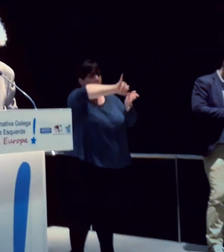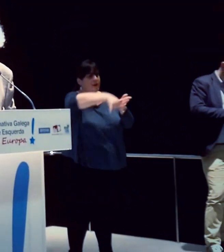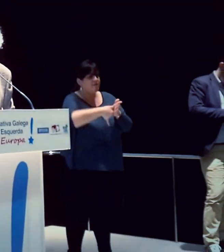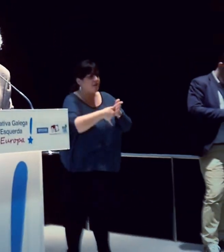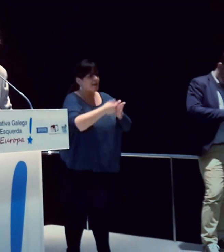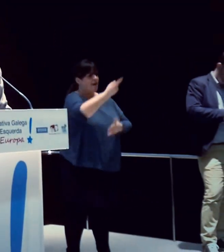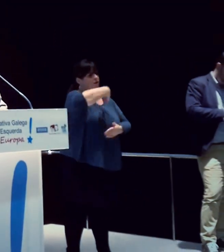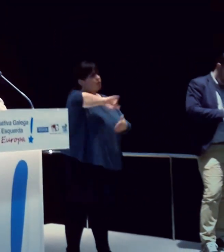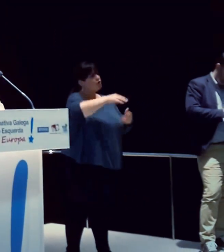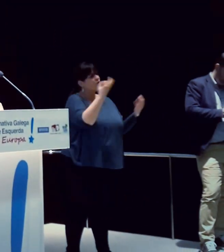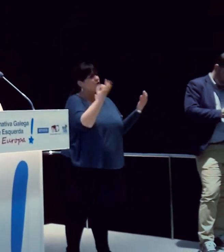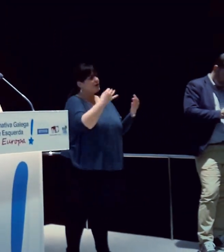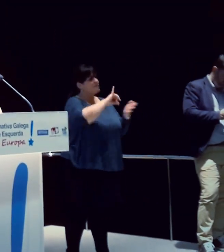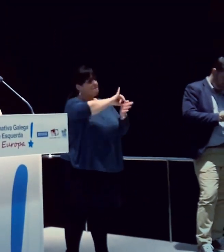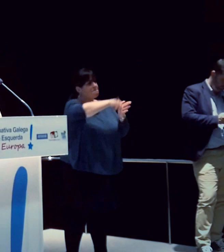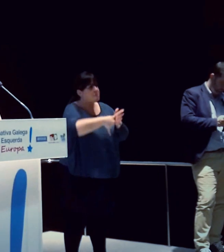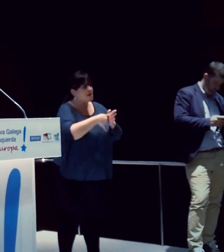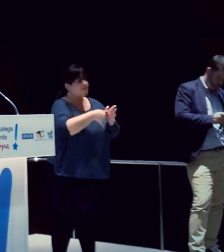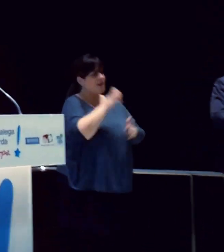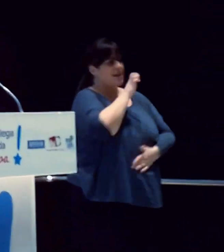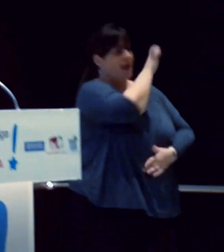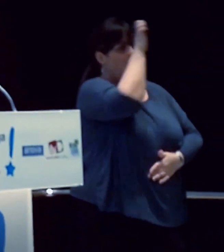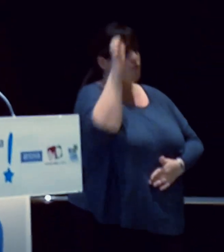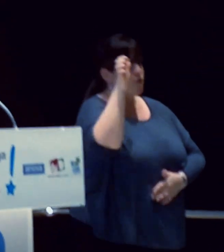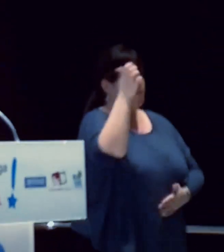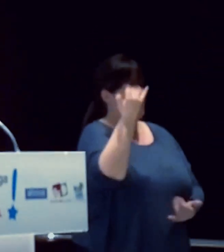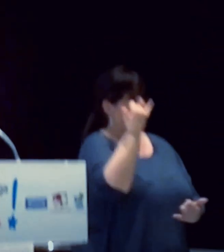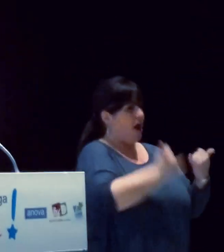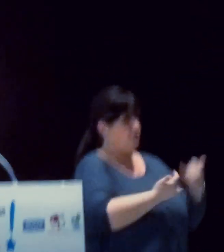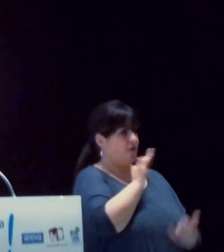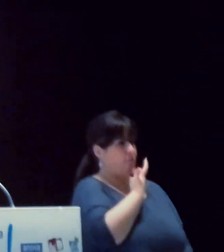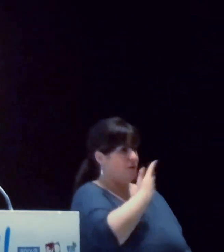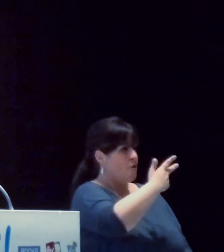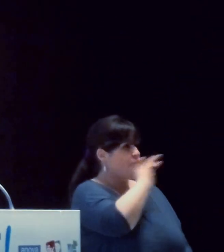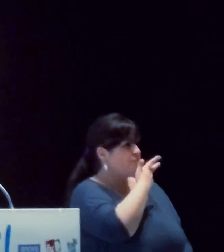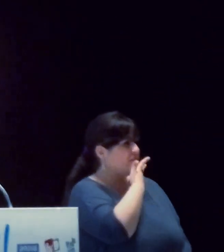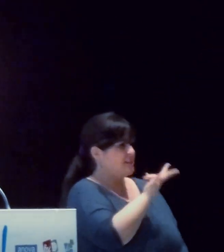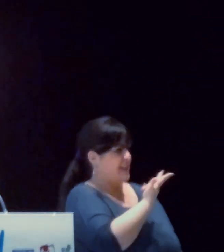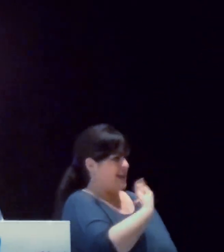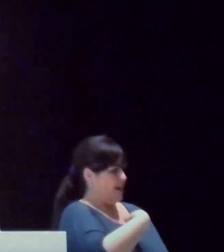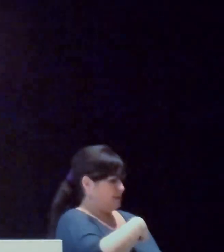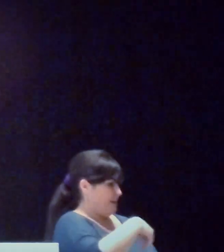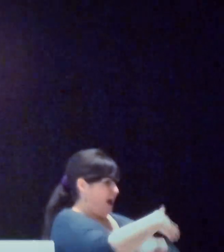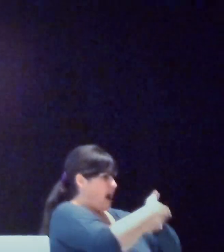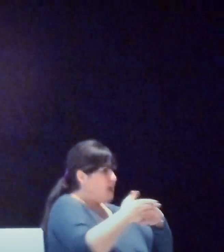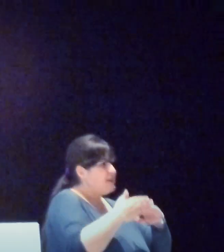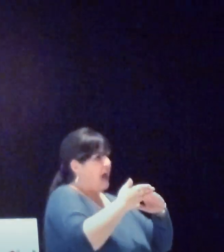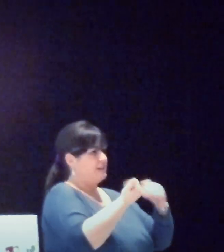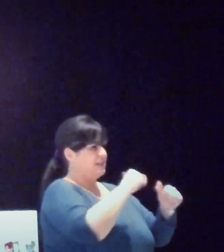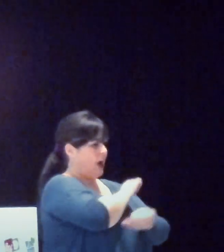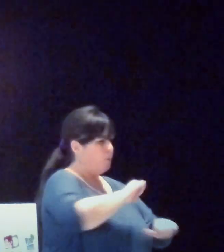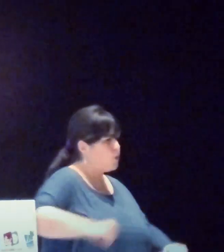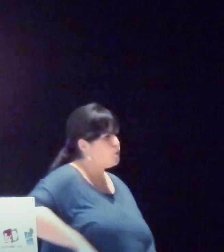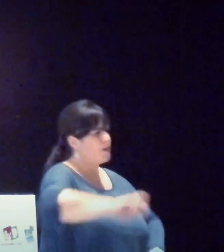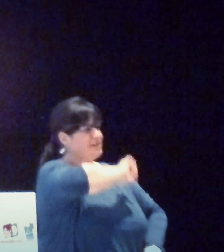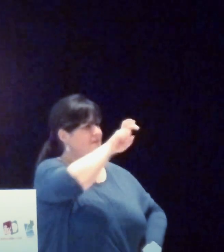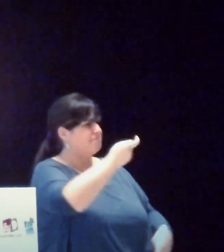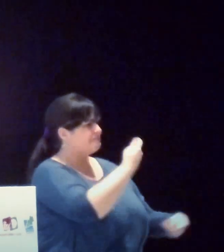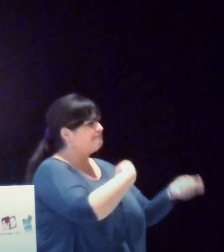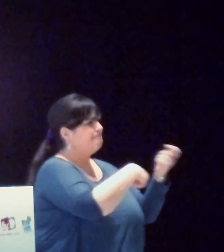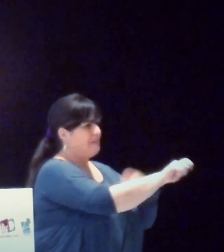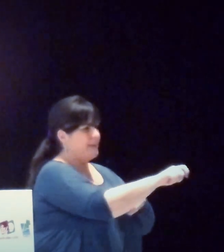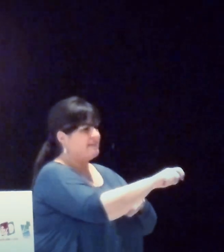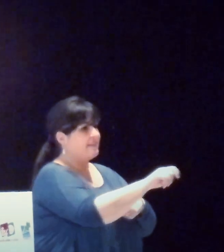europea. Dende as fisterras atlánticas, portuguesa, galega e irlandesa, deica o